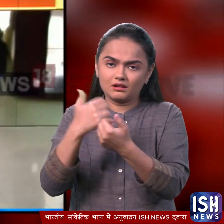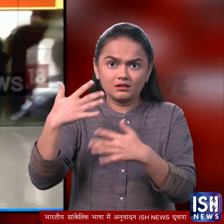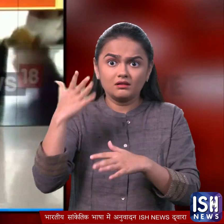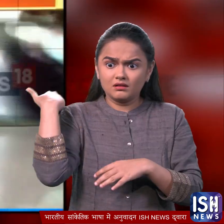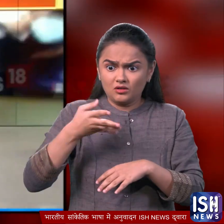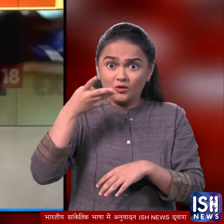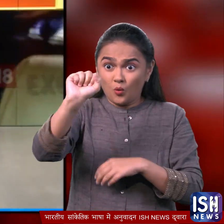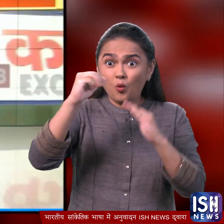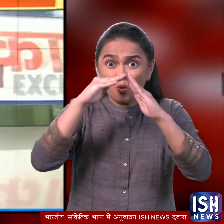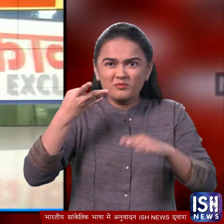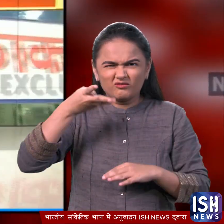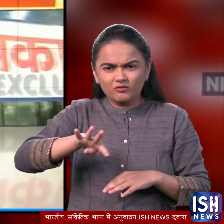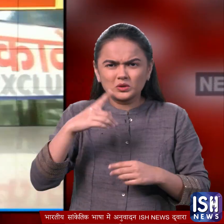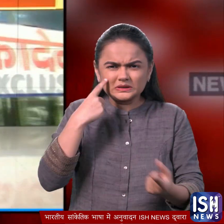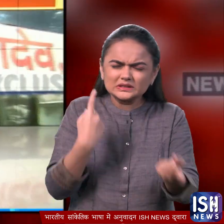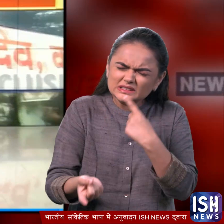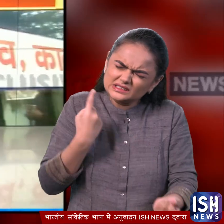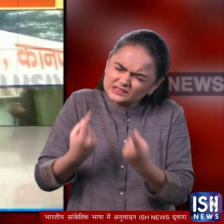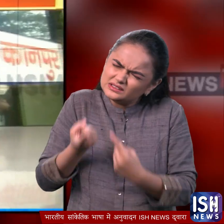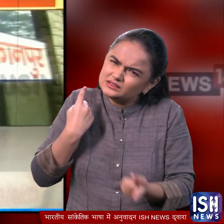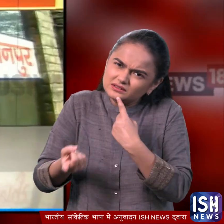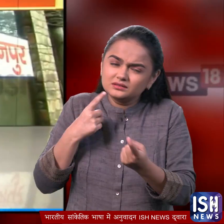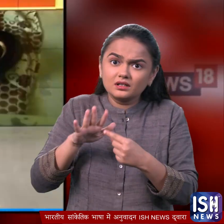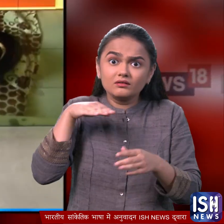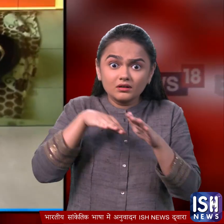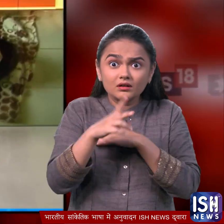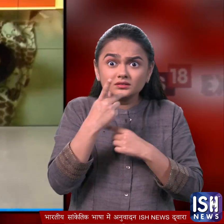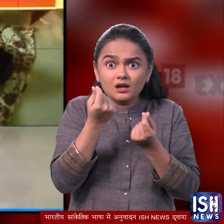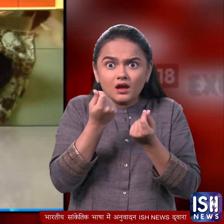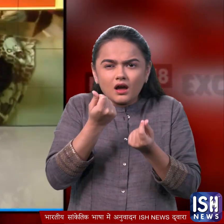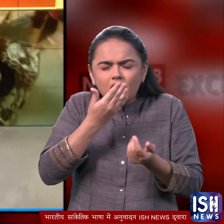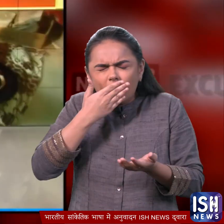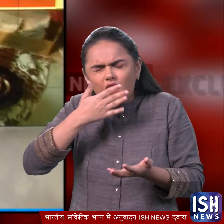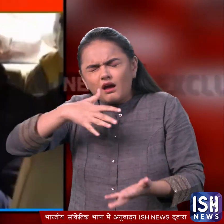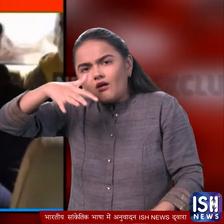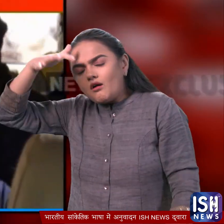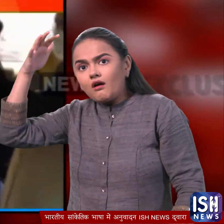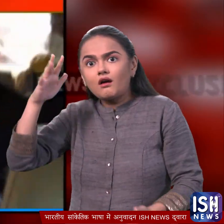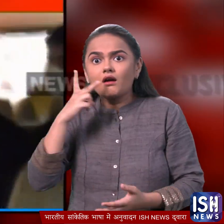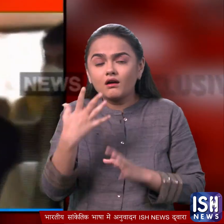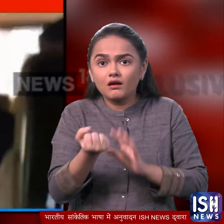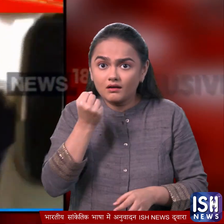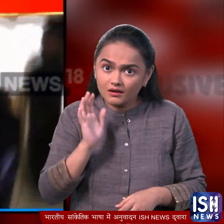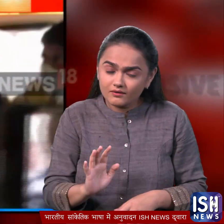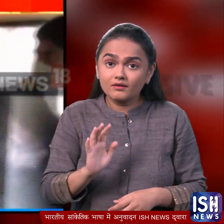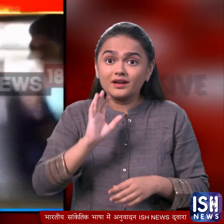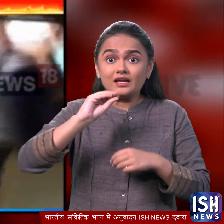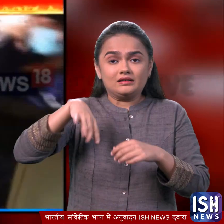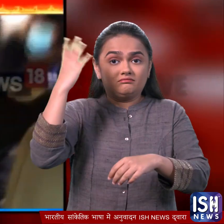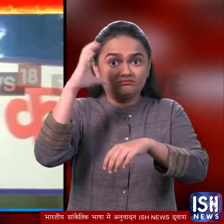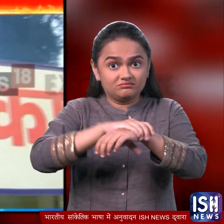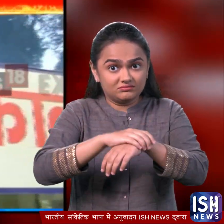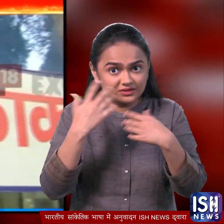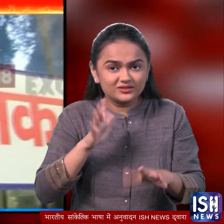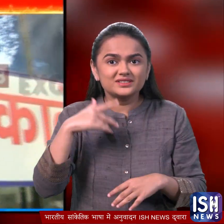पिछले 4 दिनों से छापेमारी चल रही थी, जिसमें उनकी बेहिसाब दौलत बरामद होने की खबर आई, जिसके बाद उन्हें गिरफ्तार